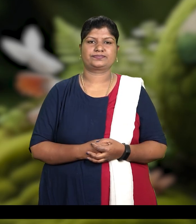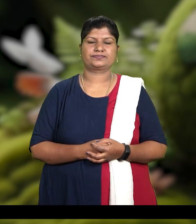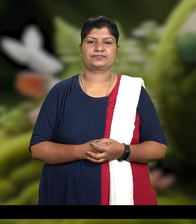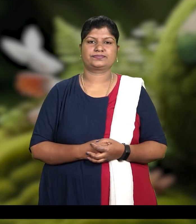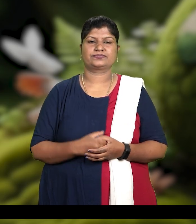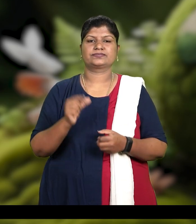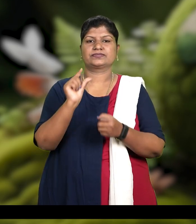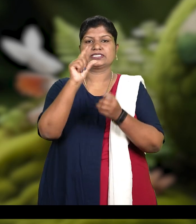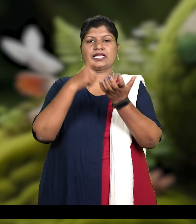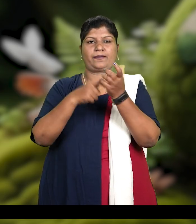शहरीकरण.